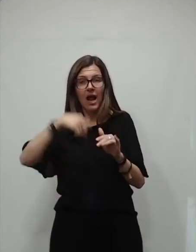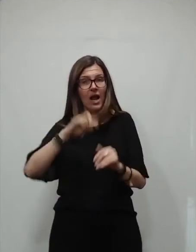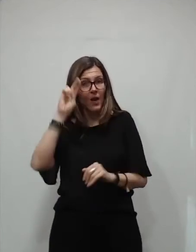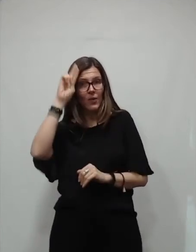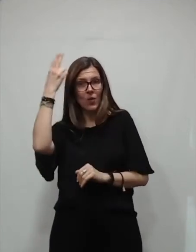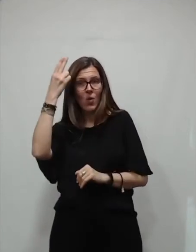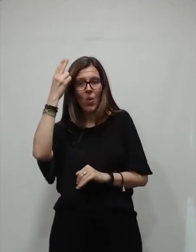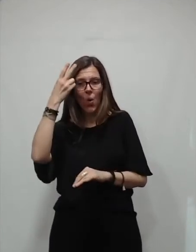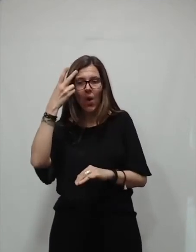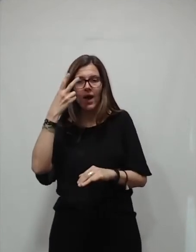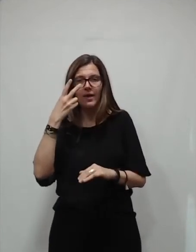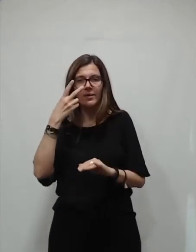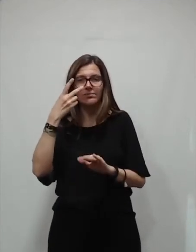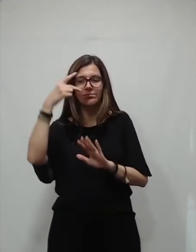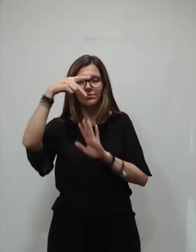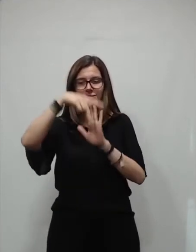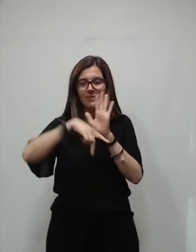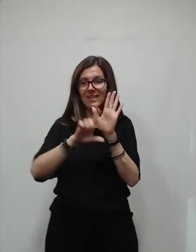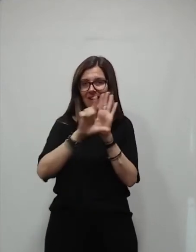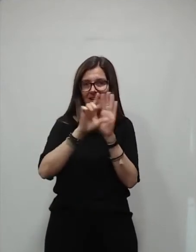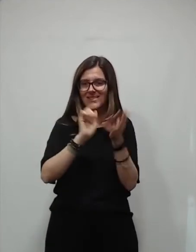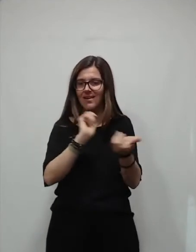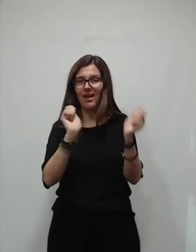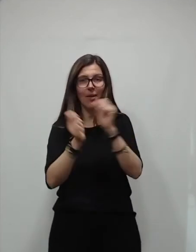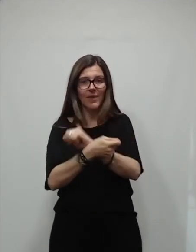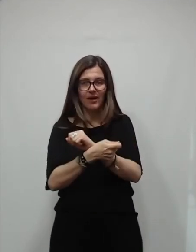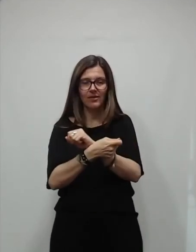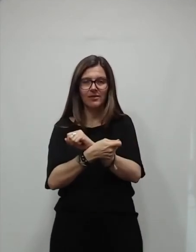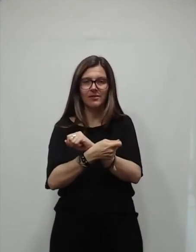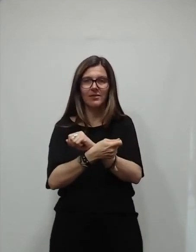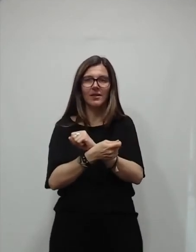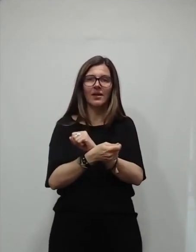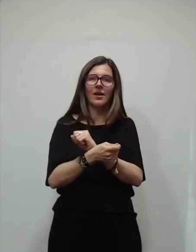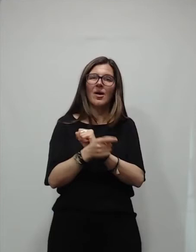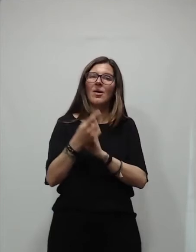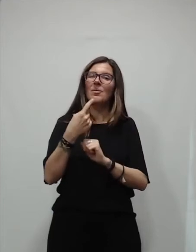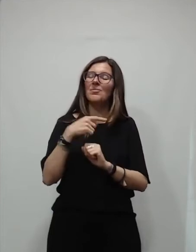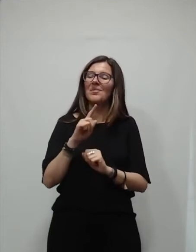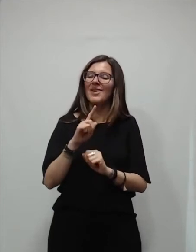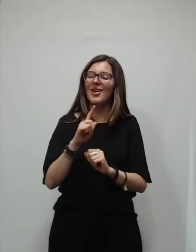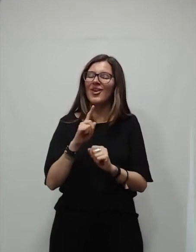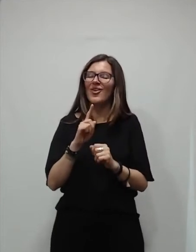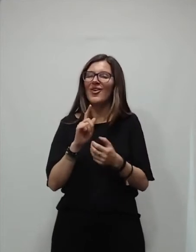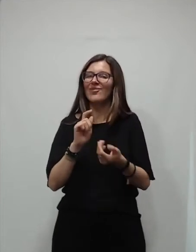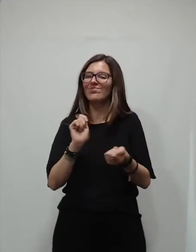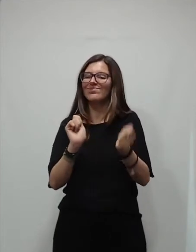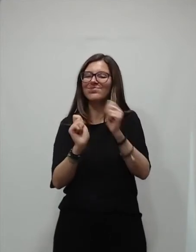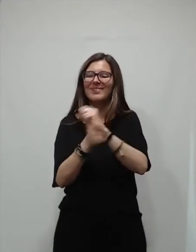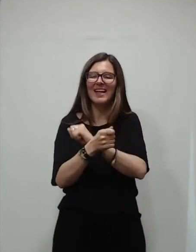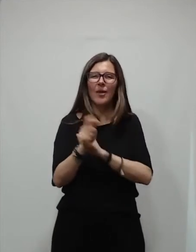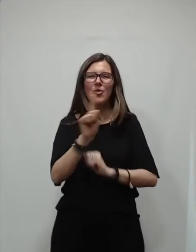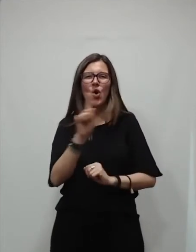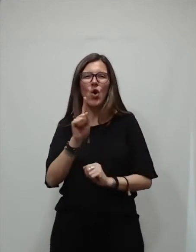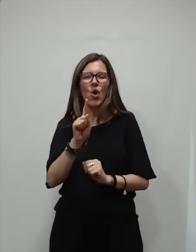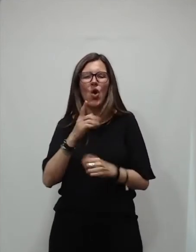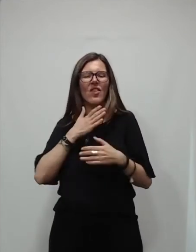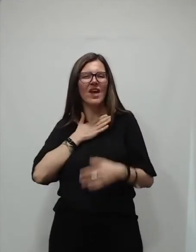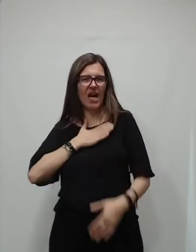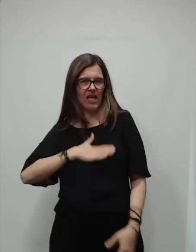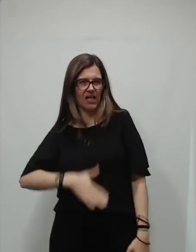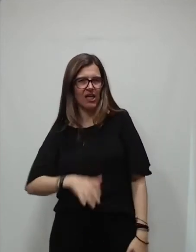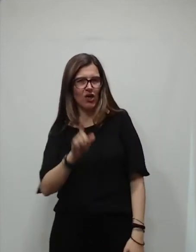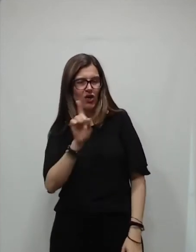no necesariamente han transitado armónicamente, que son la reforma de la justicia